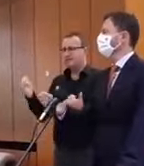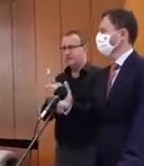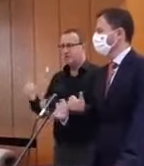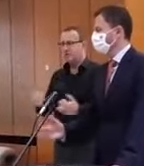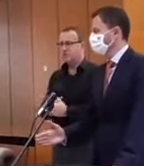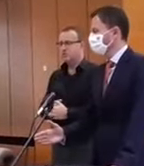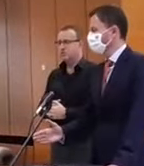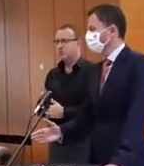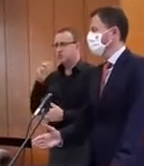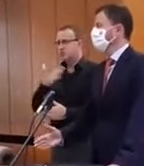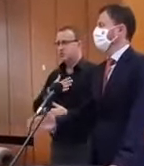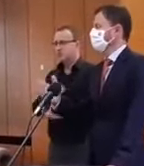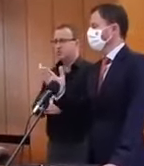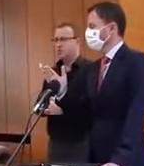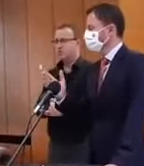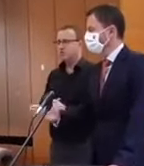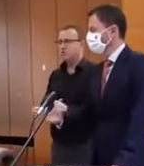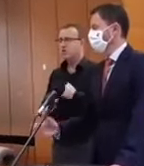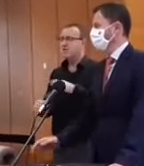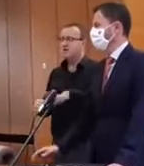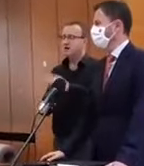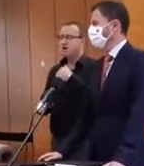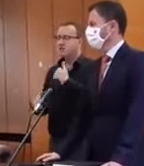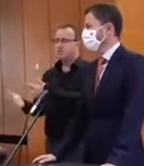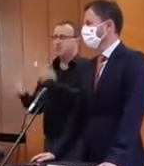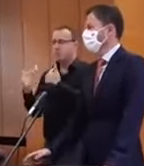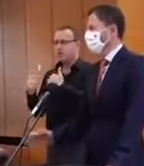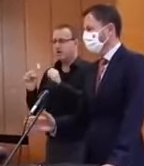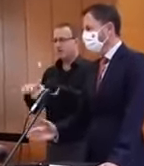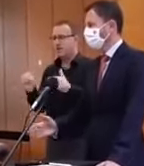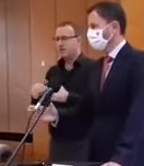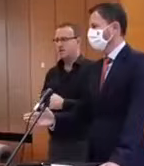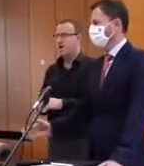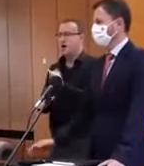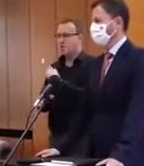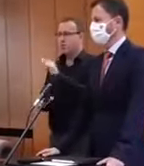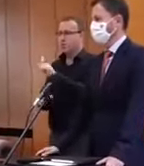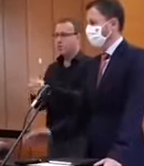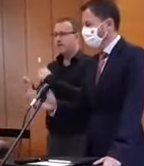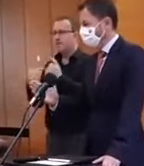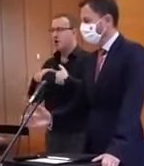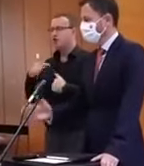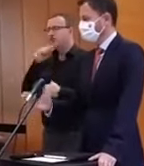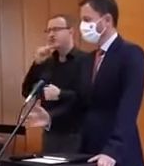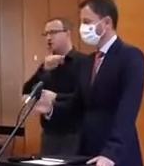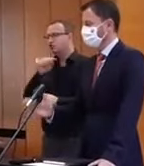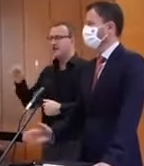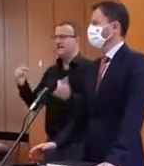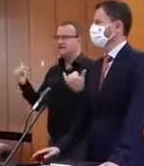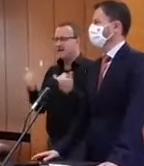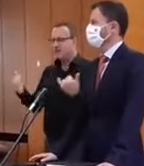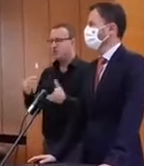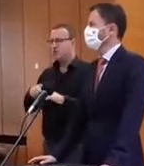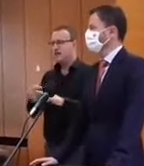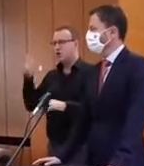zvýšiť spravodlivosť na Slovensku, takže nájde preto podporu v parlamente. Ale áno, toto je pre mňa červená čiara.